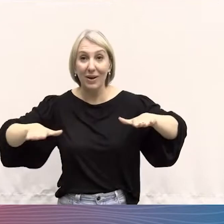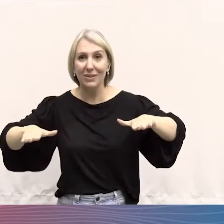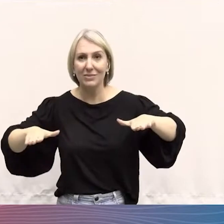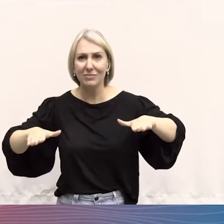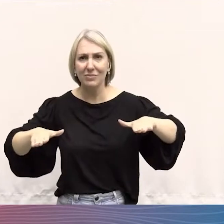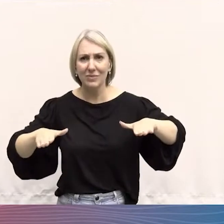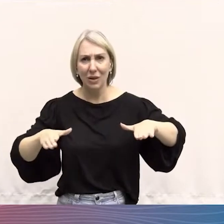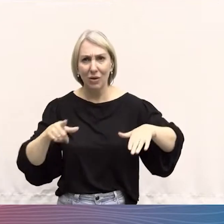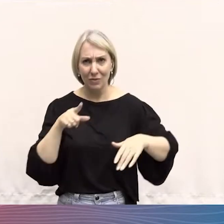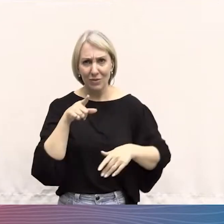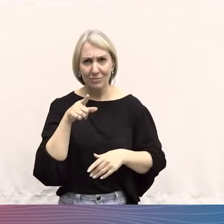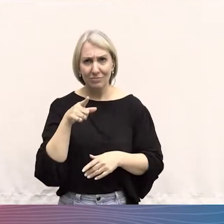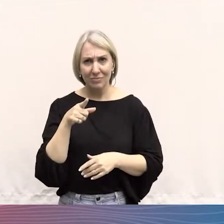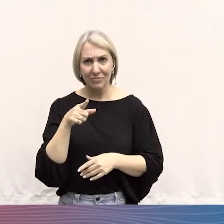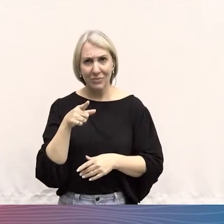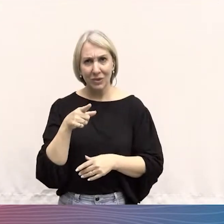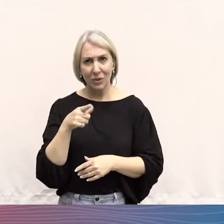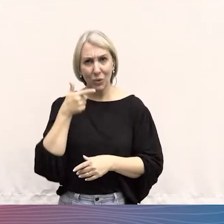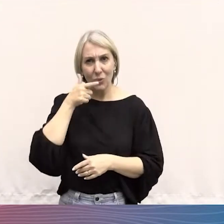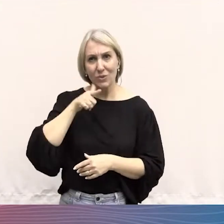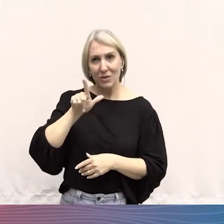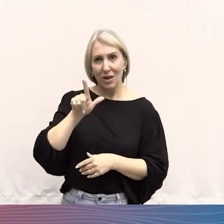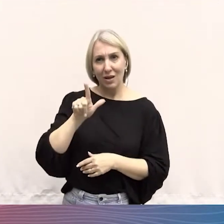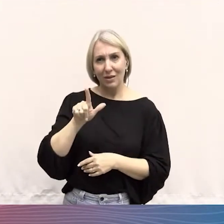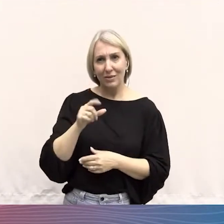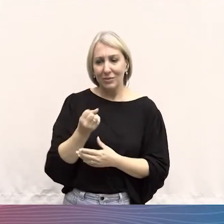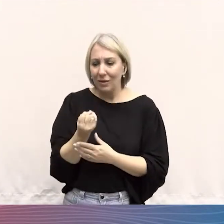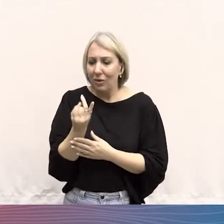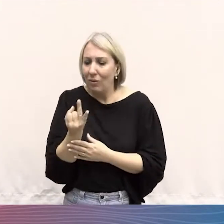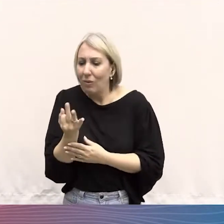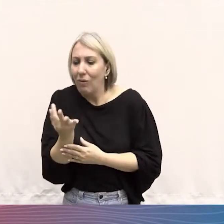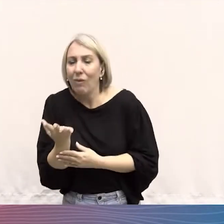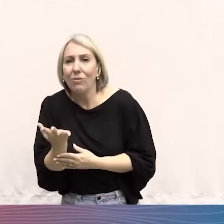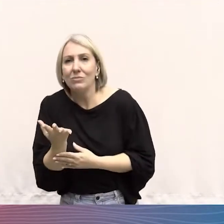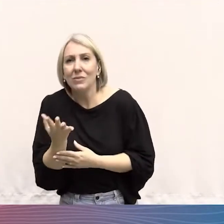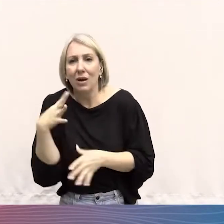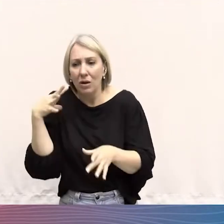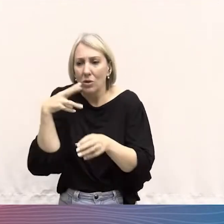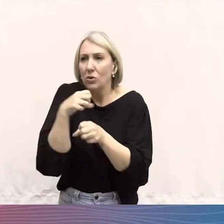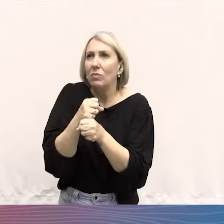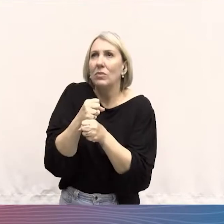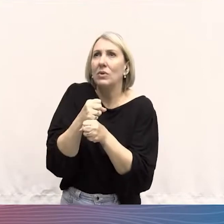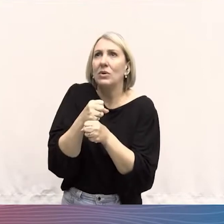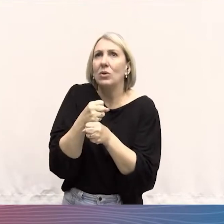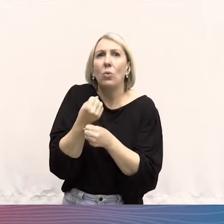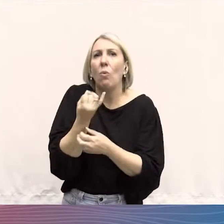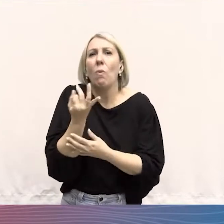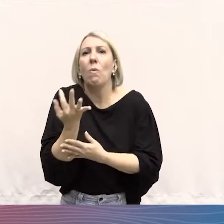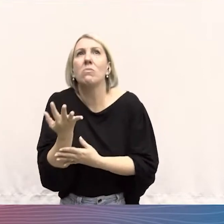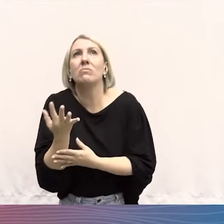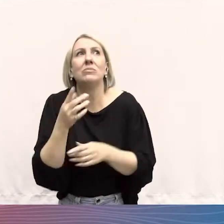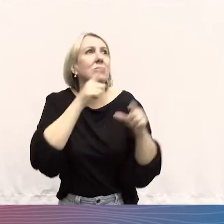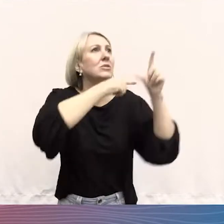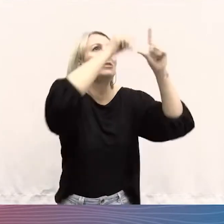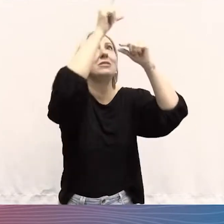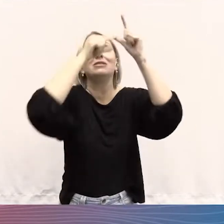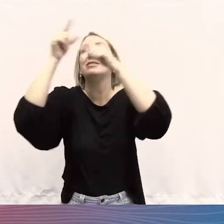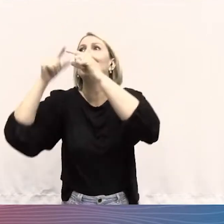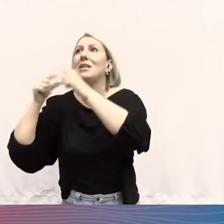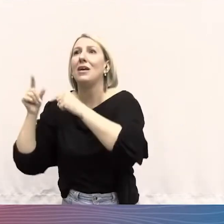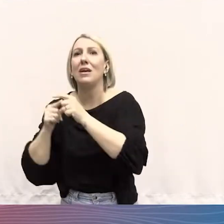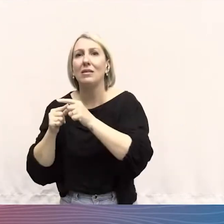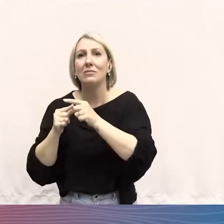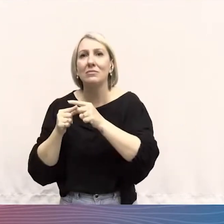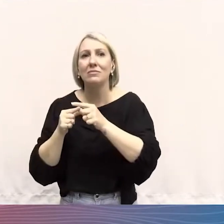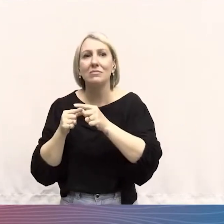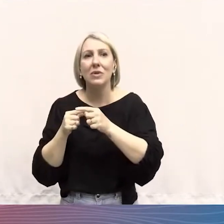as estrelas? Você consegue contar as estrelas? É a mesma pergunta que Deus fez com Abraão. Você